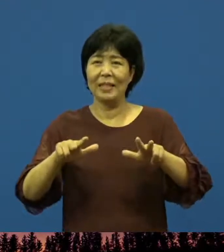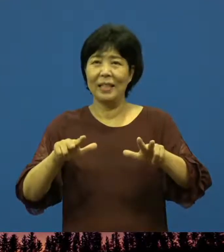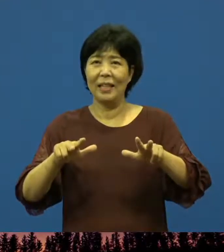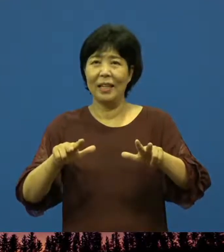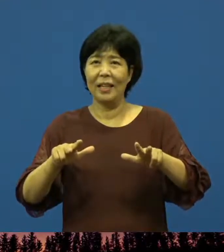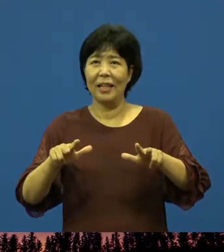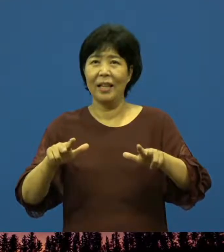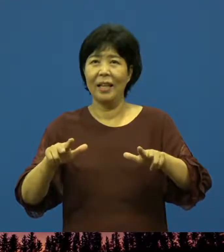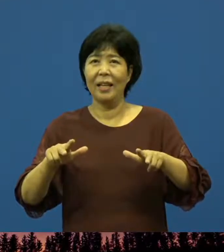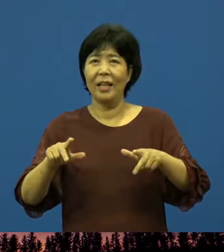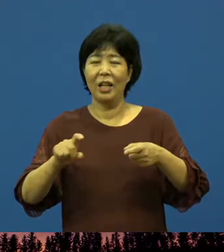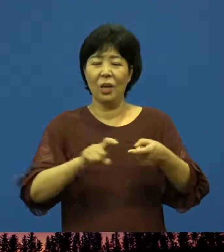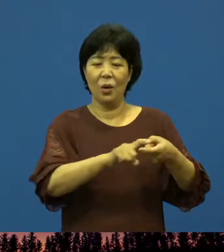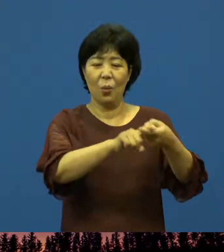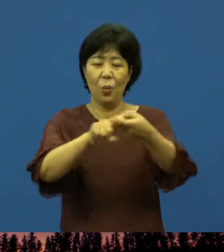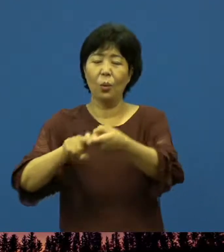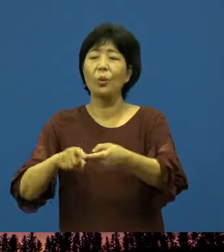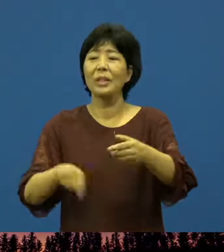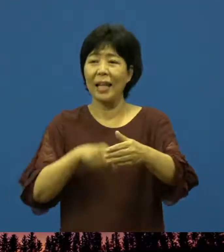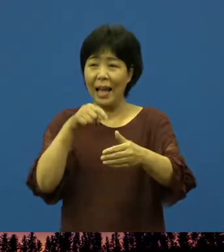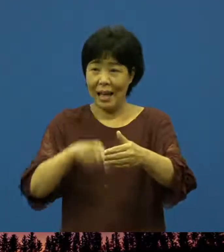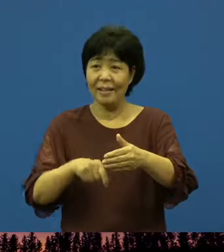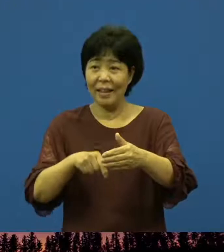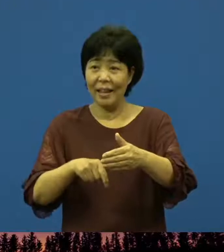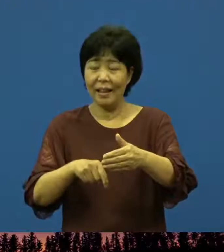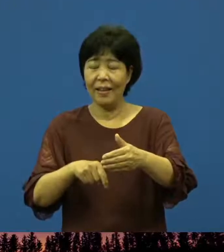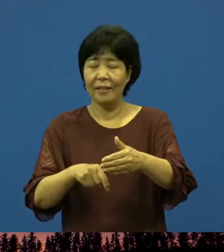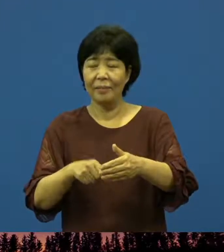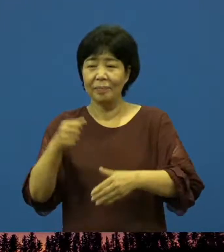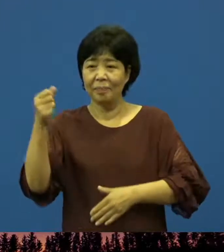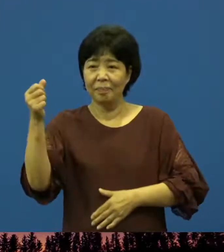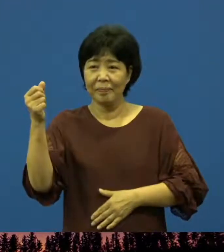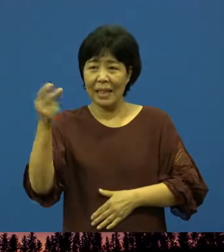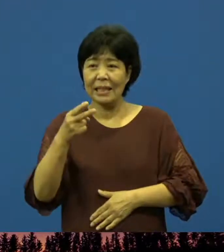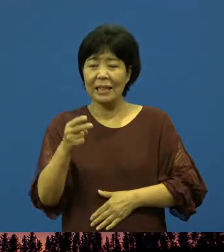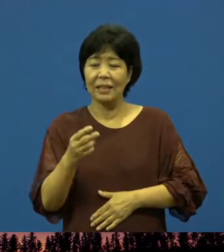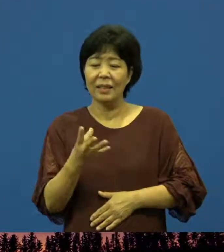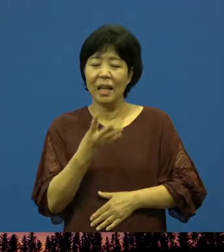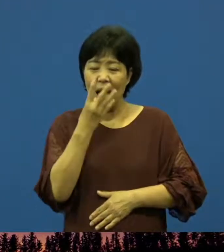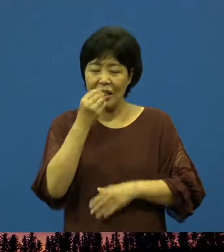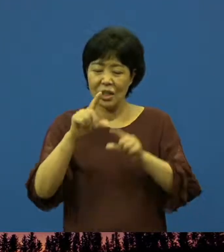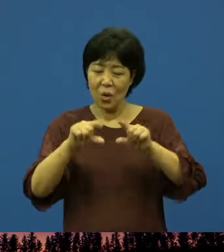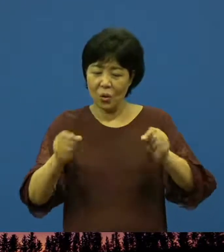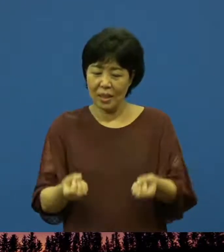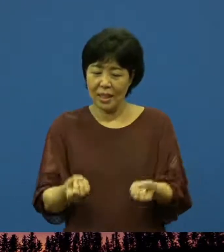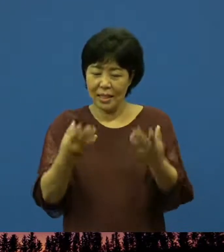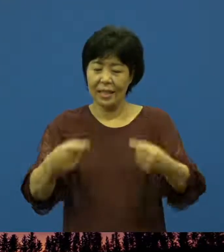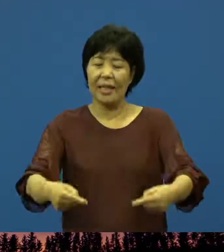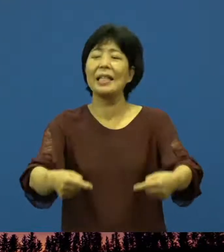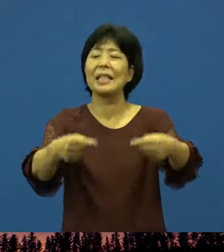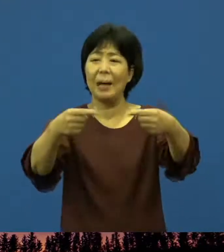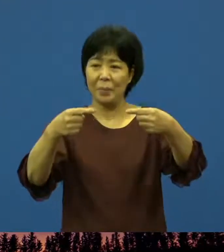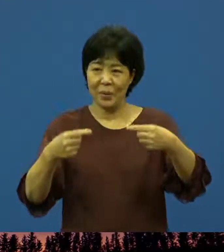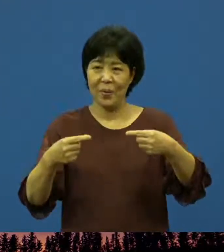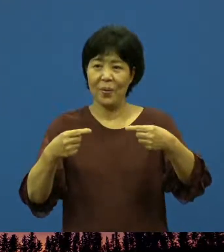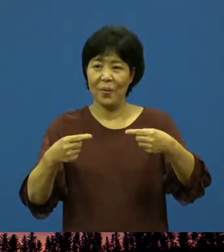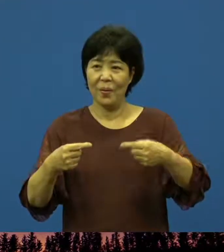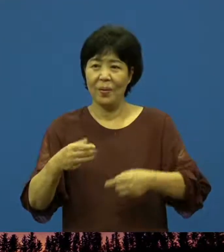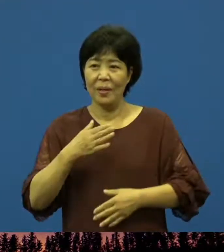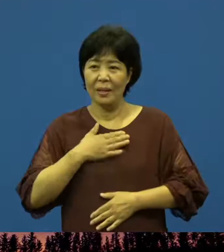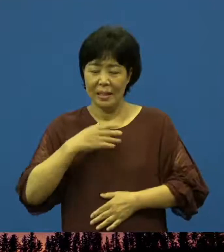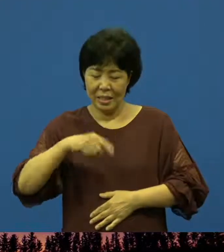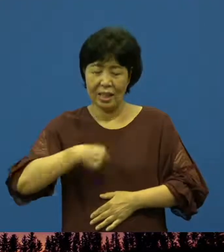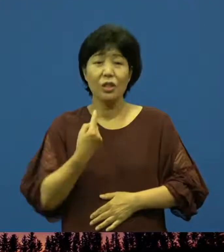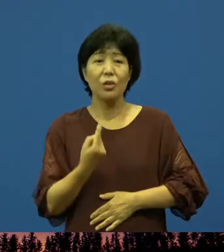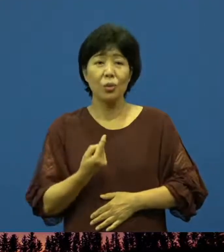공동체의 입교인이 되고 이제 세례 성찬에 참여할 수 있는 자격이 주어지는 본인의 신앙의 고백이